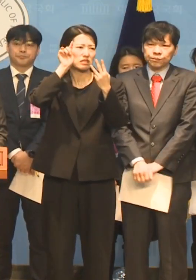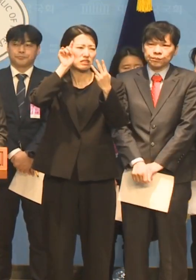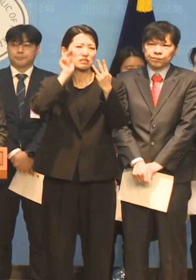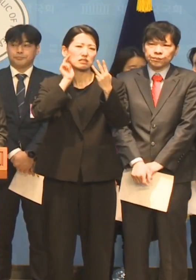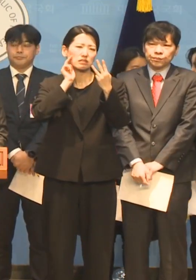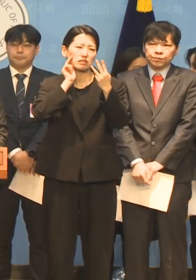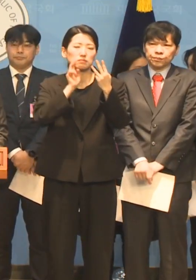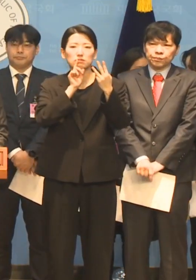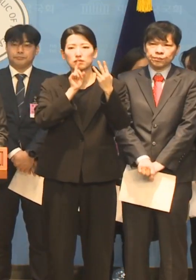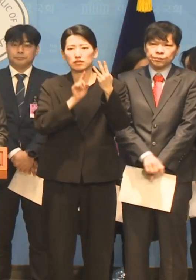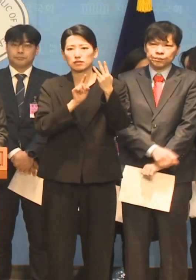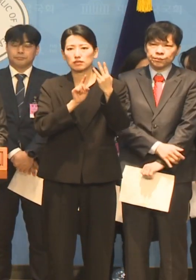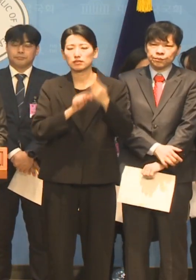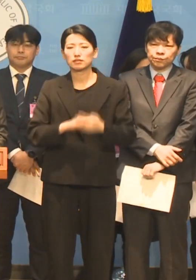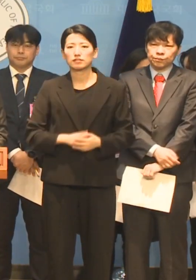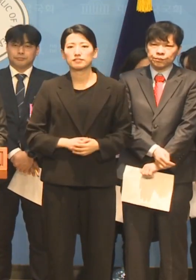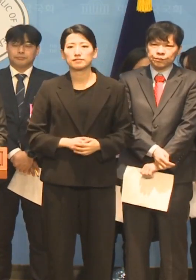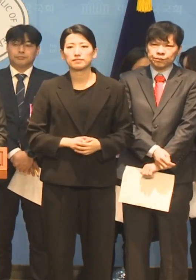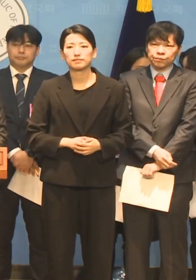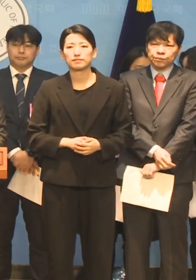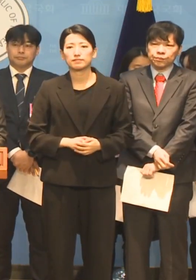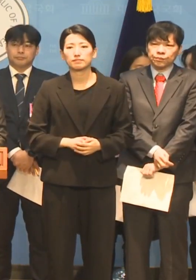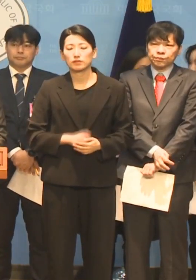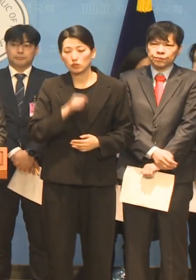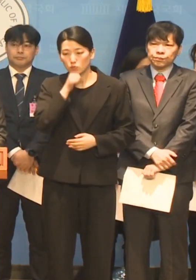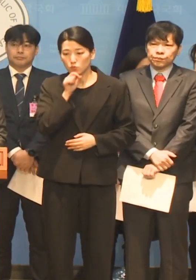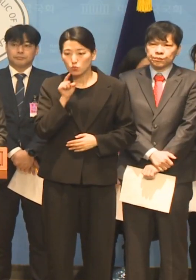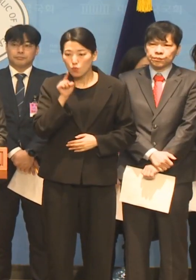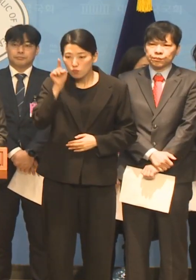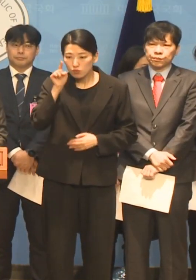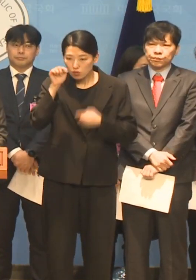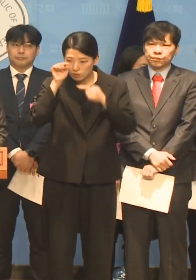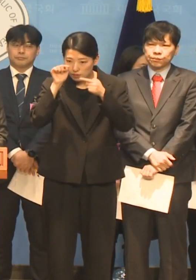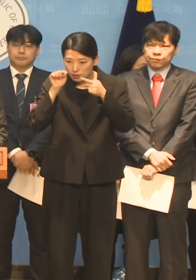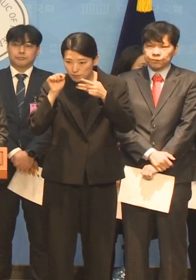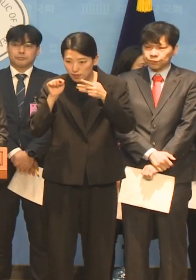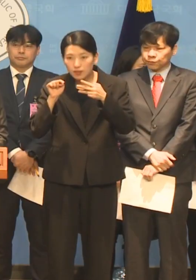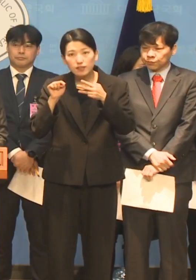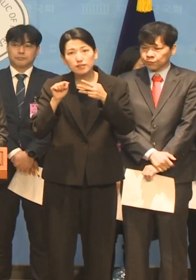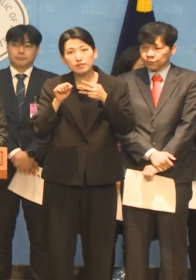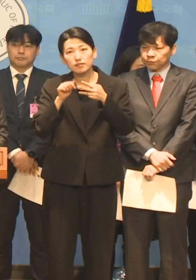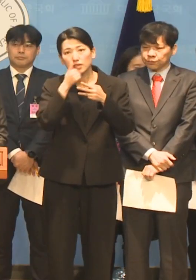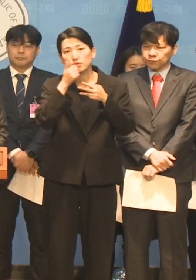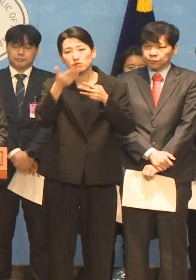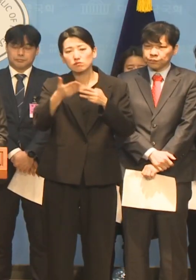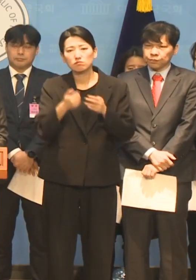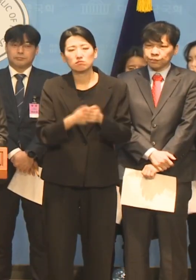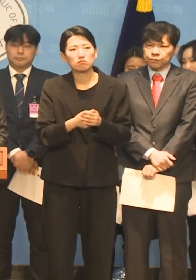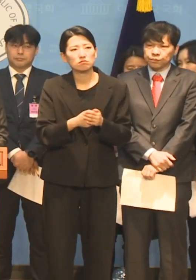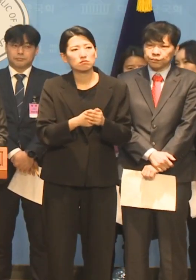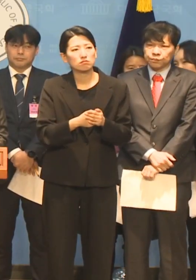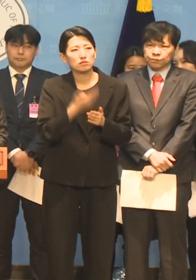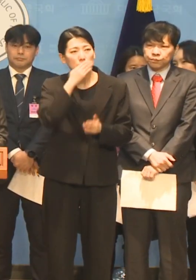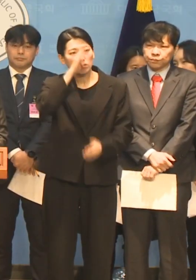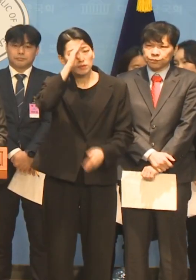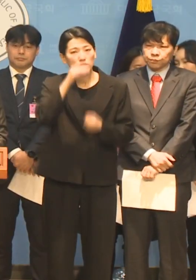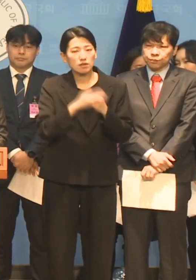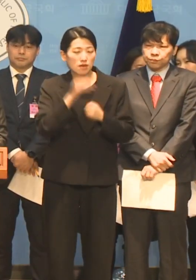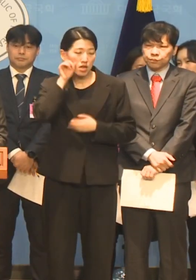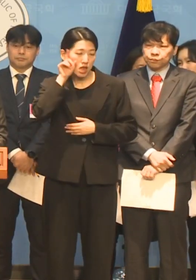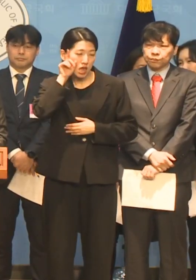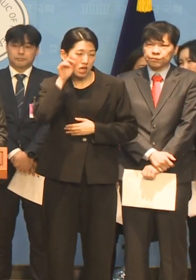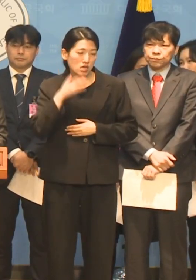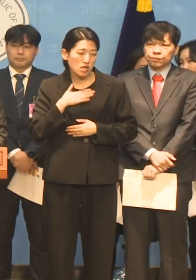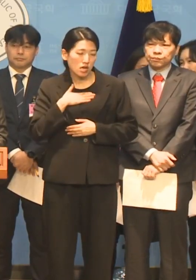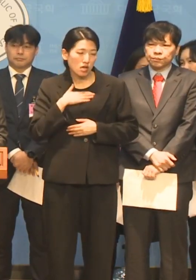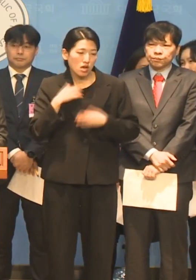보이고 있는 것으로 알려졌고, 그 중에서 점수가 높은 몇 가지를 말씀드리면, 당뇨병은 매일 나의 정신적, 육체적 에너지를 너무